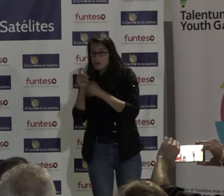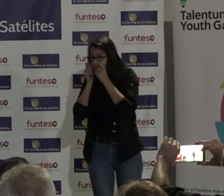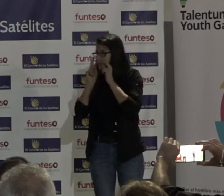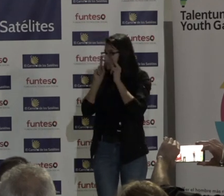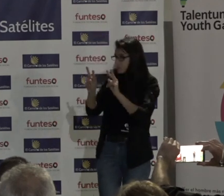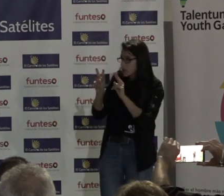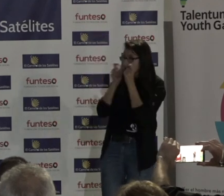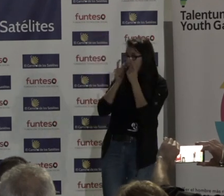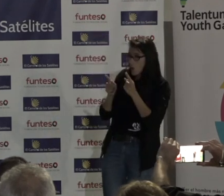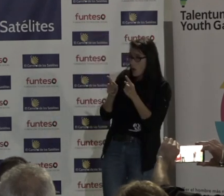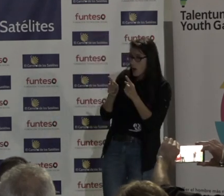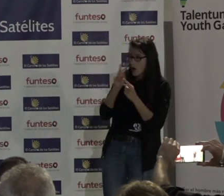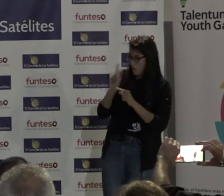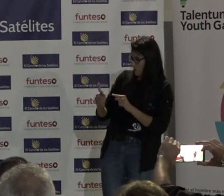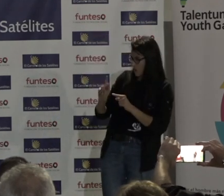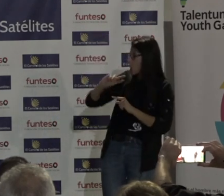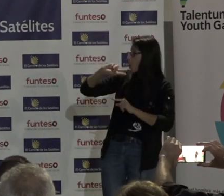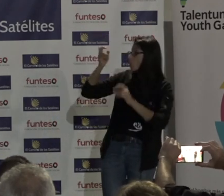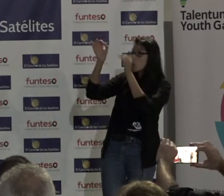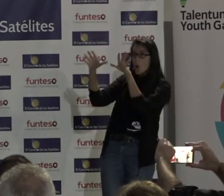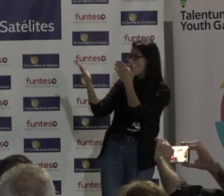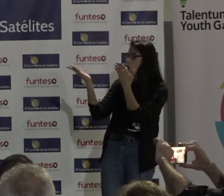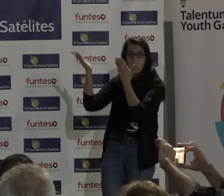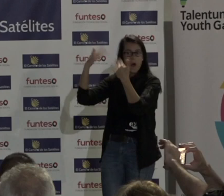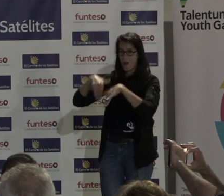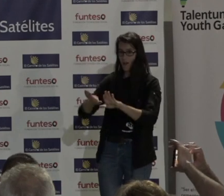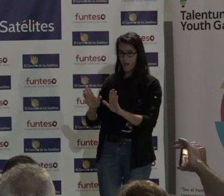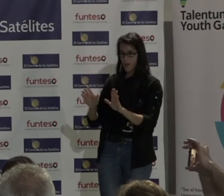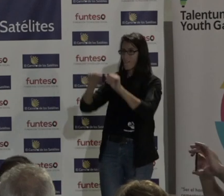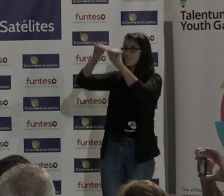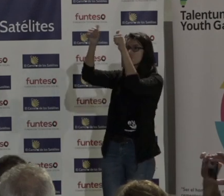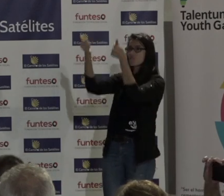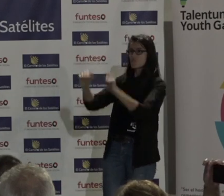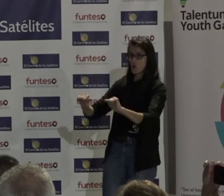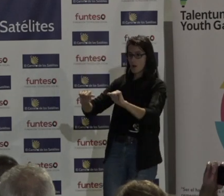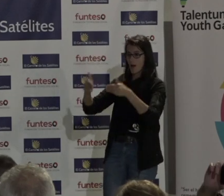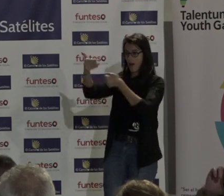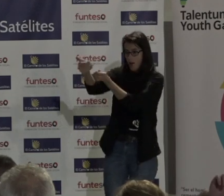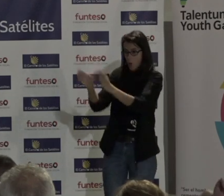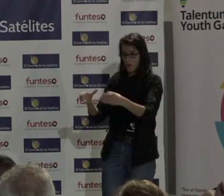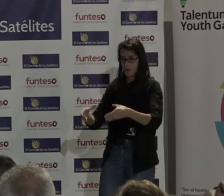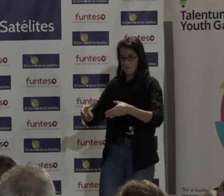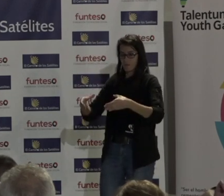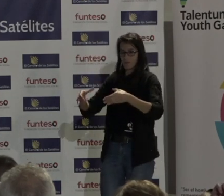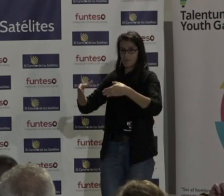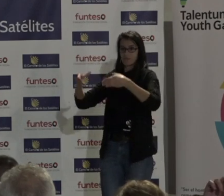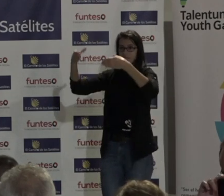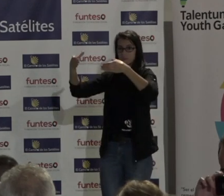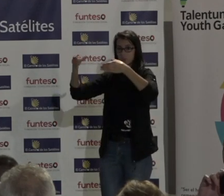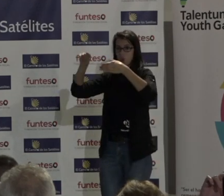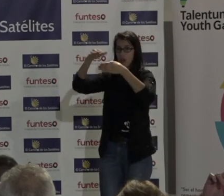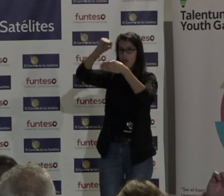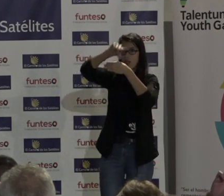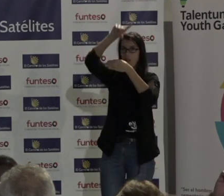no hay otra iglesia igual en ningún lugar. Esta forma de un cubo que hoy tiene estas